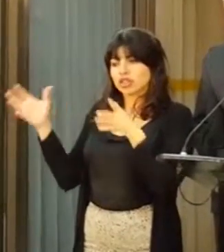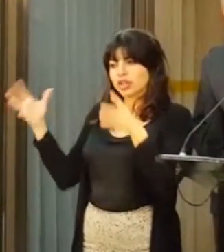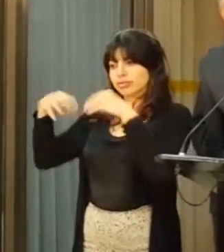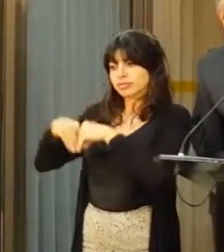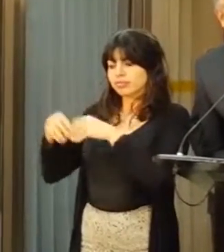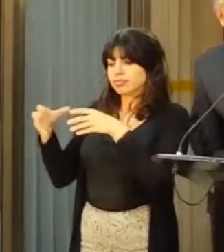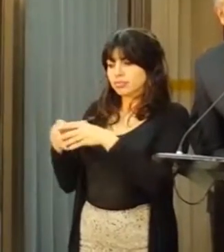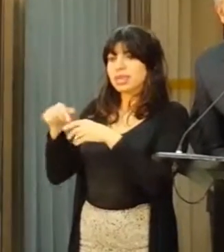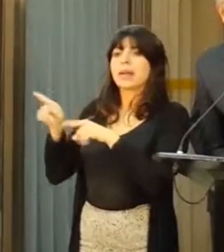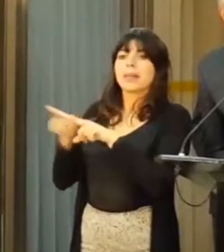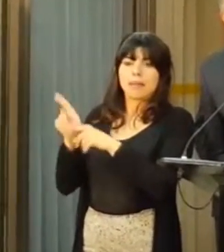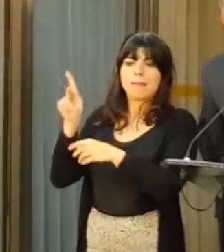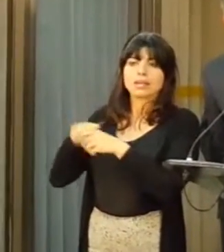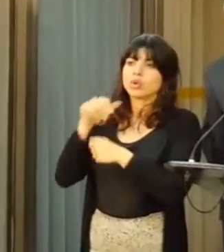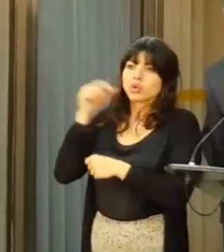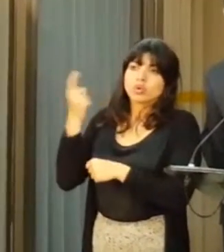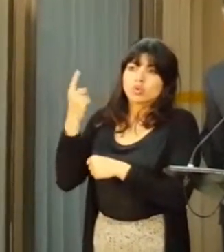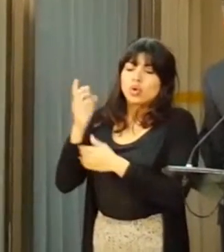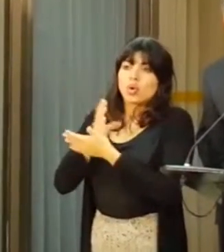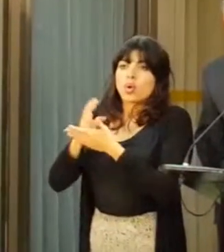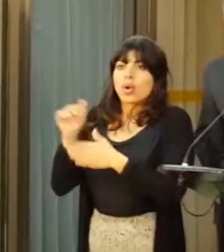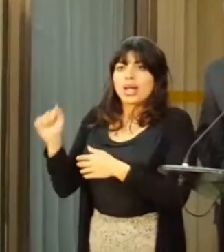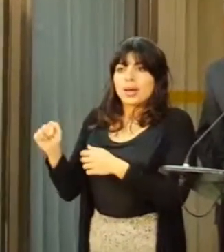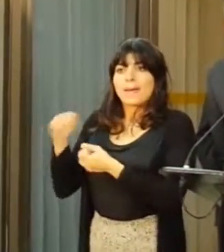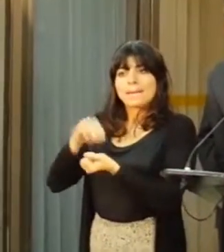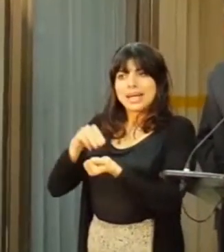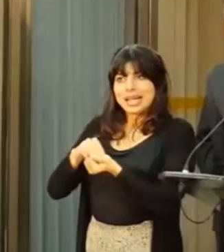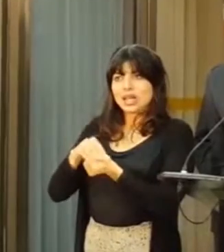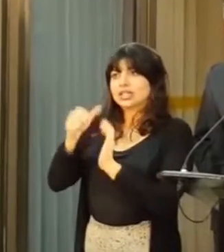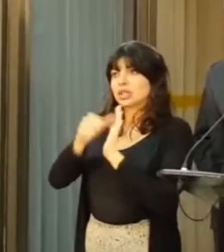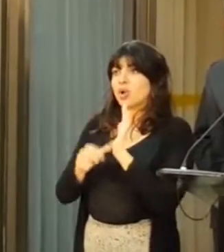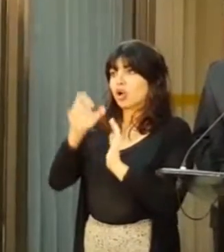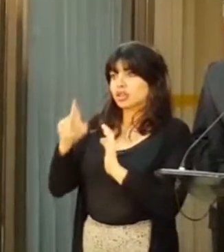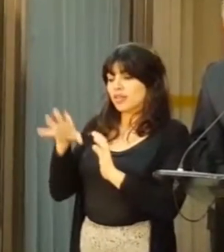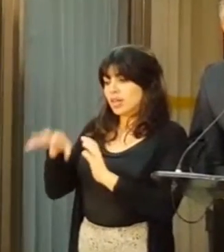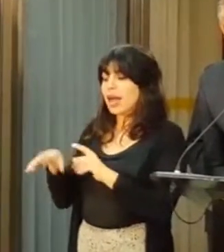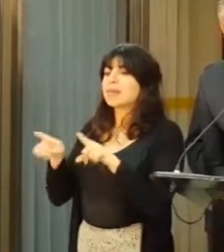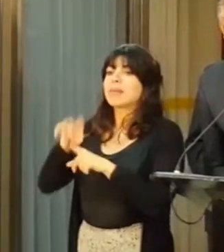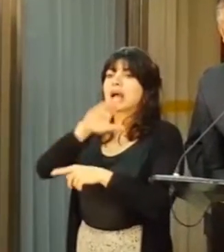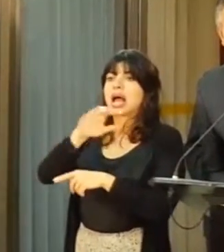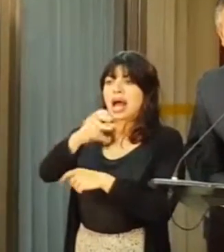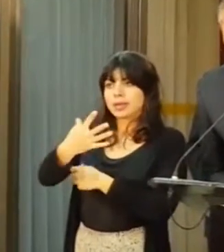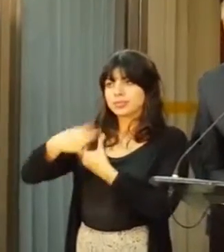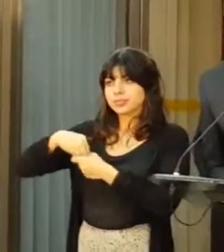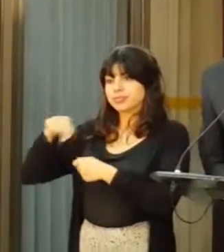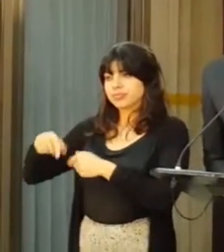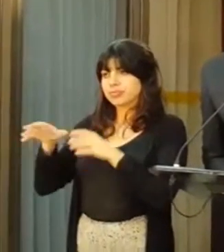duda ha participado también no solamente el Colegio de Médicos y Cirujanos de Costa Rica, sino también la Caja